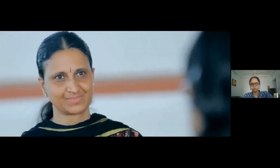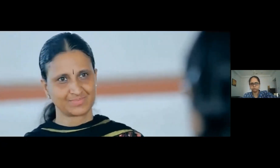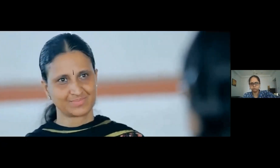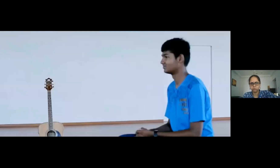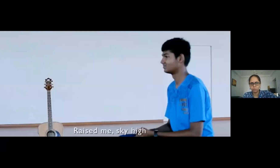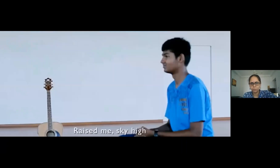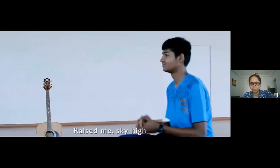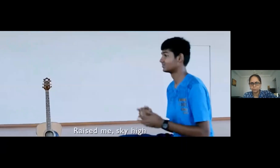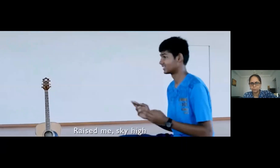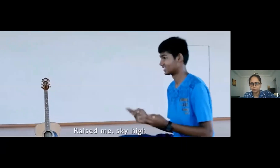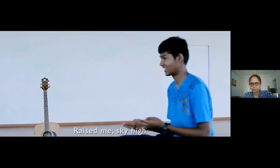ನನ್ನ